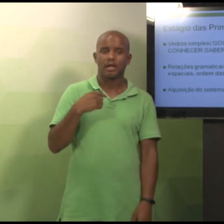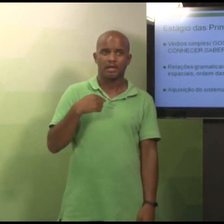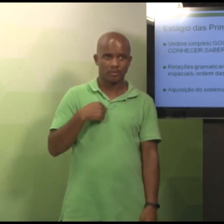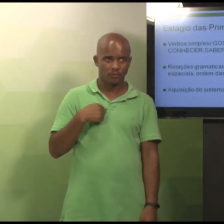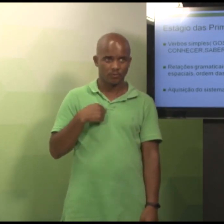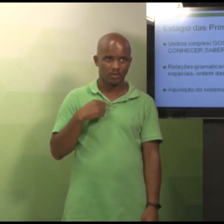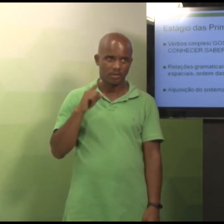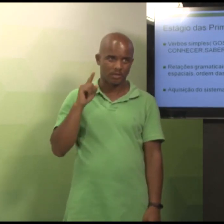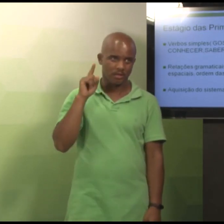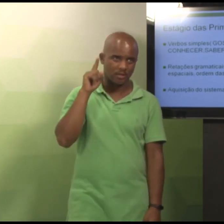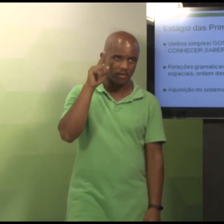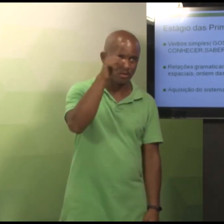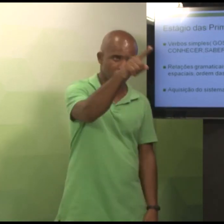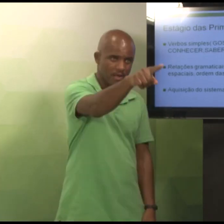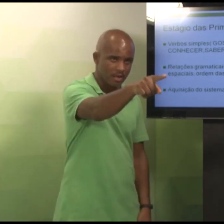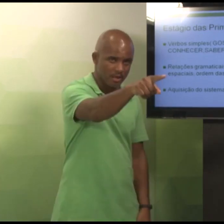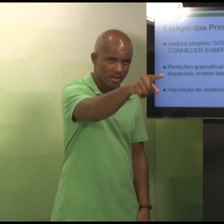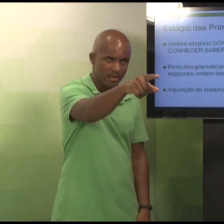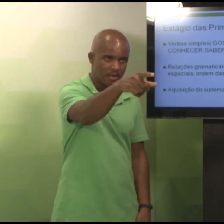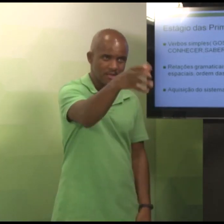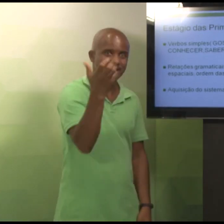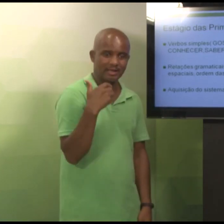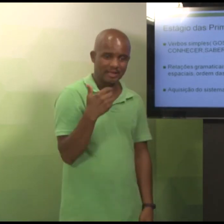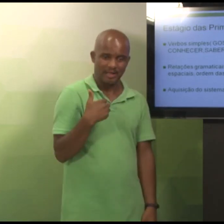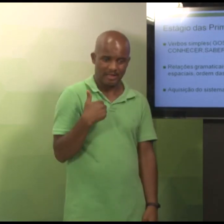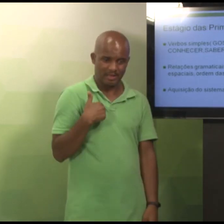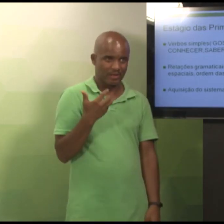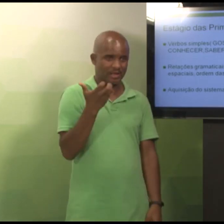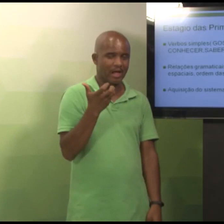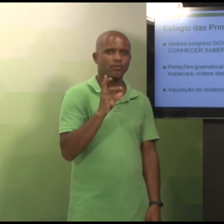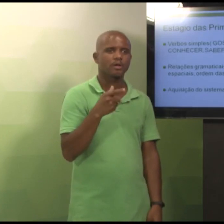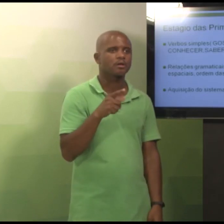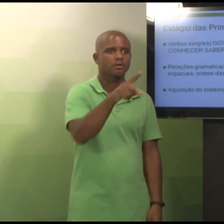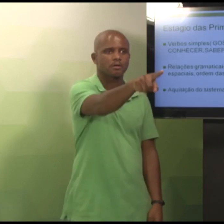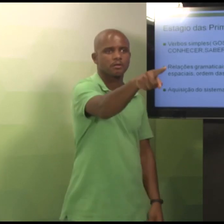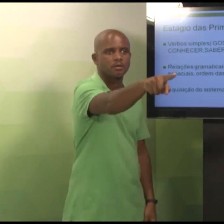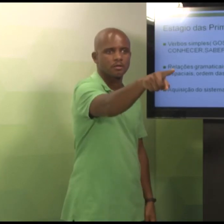a utilização de verbos, marcação pessoal,